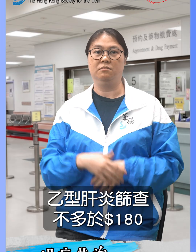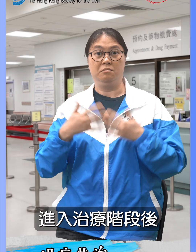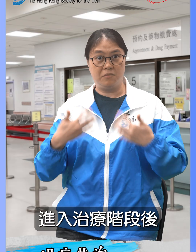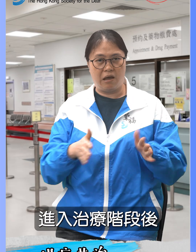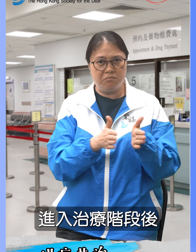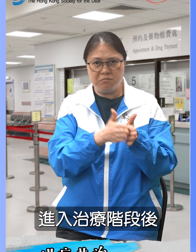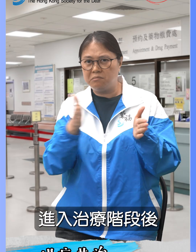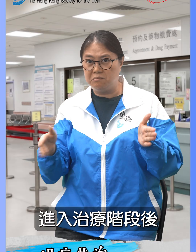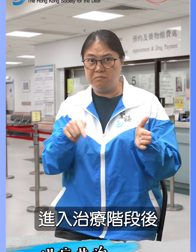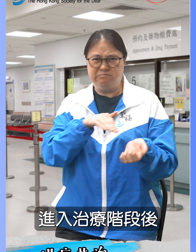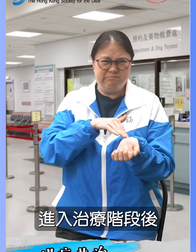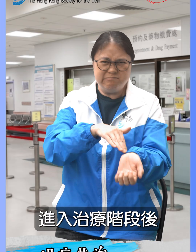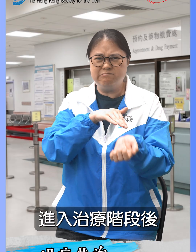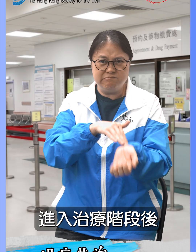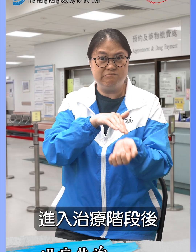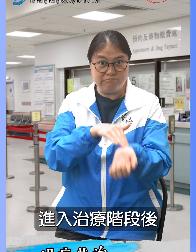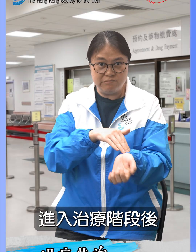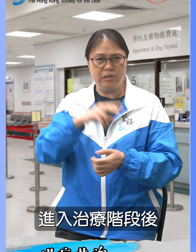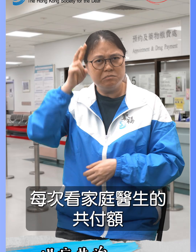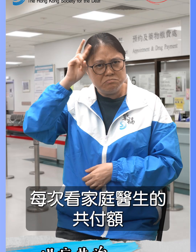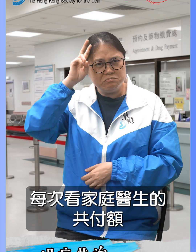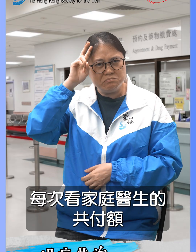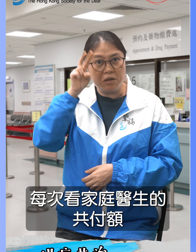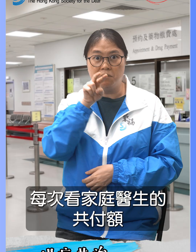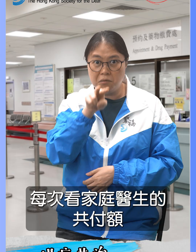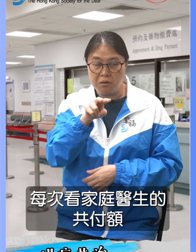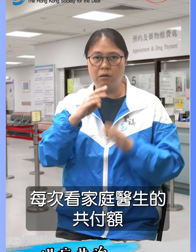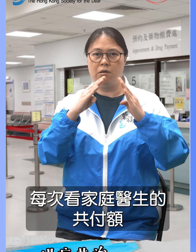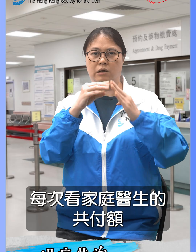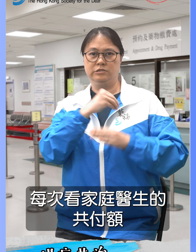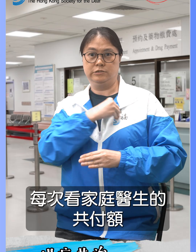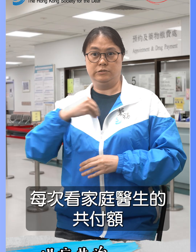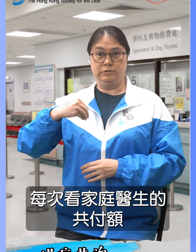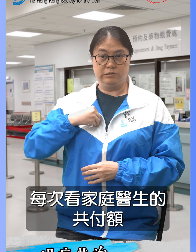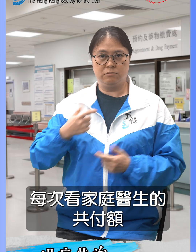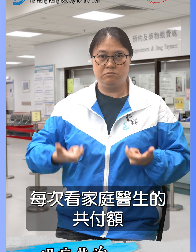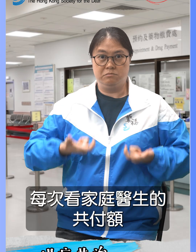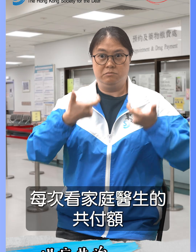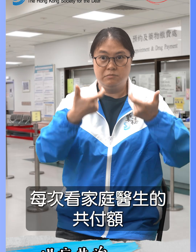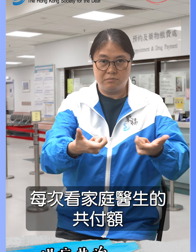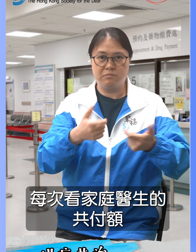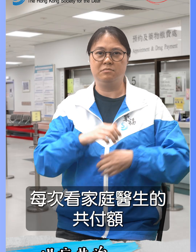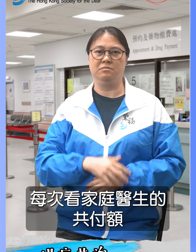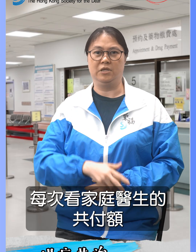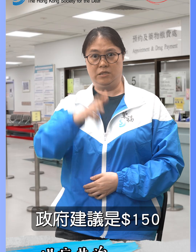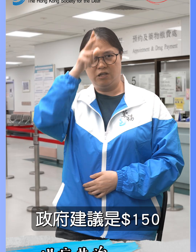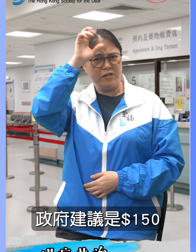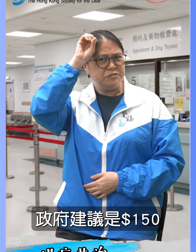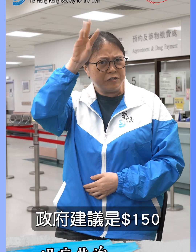進入治療階段之後，每次睇家庭醫生嘅共付額，政府建